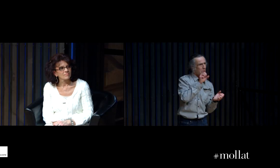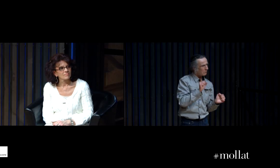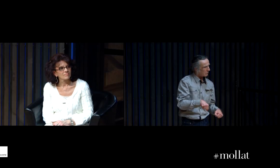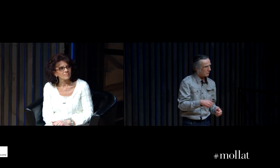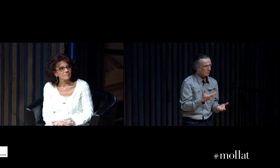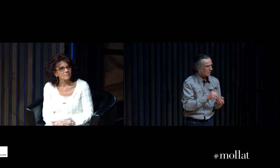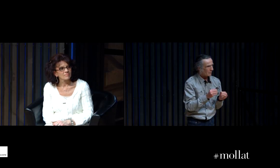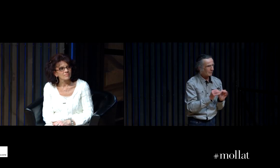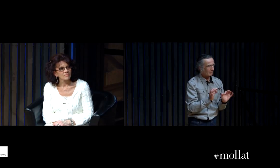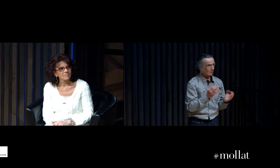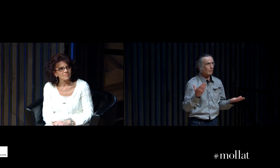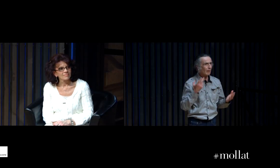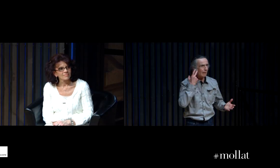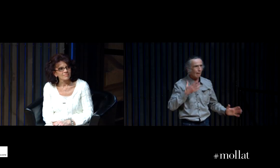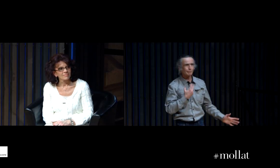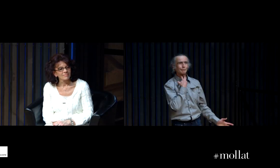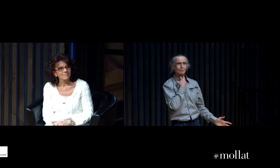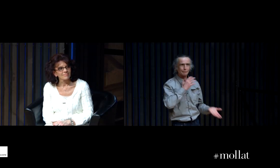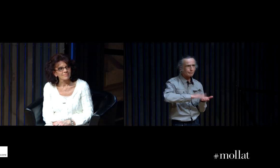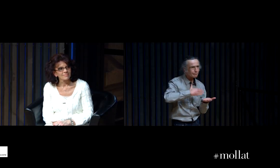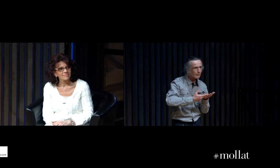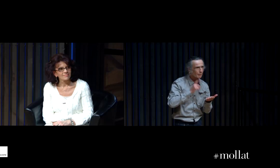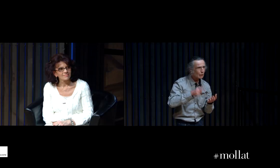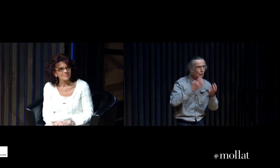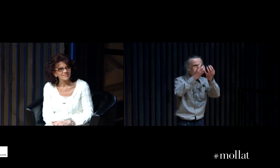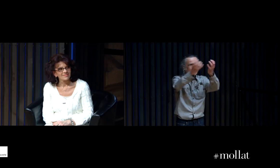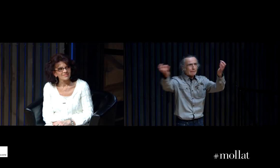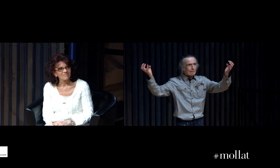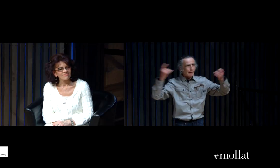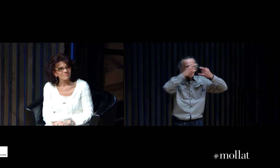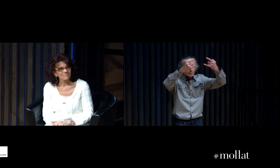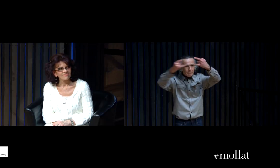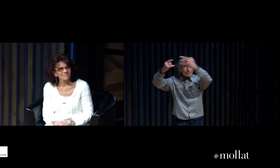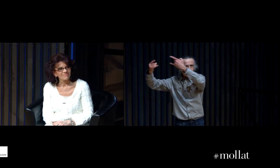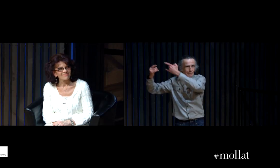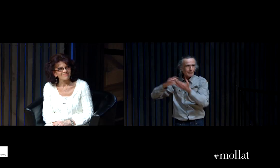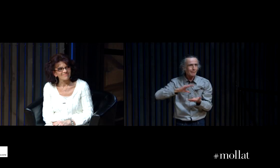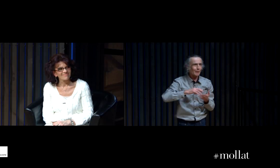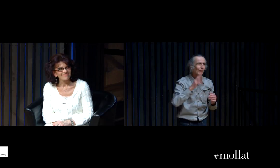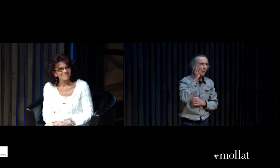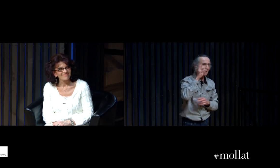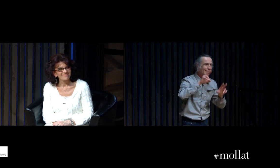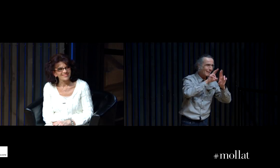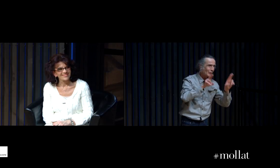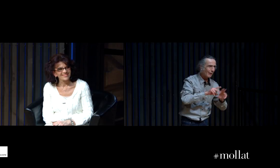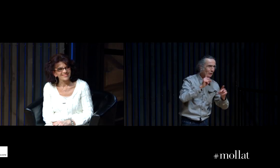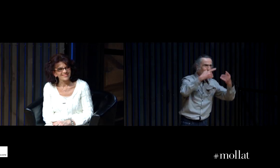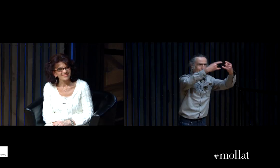appelle l'iconicité de la langue, vraiment exagérer sur l'image et se comprendre entre sourds. Et je pense que si on mettait